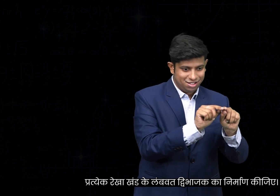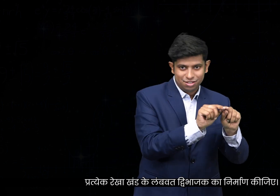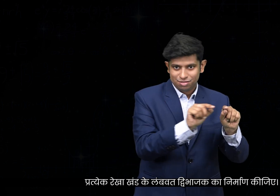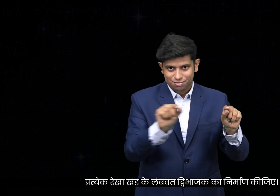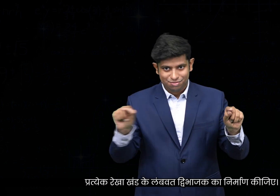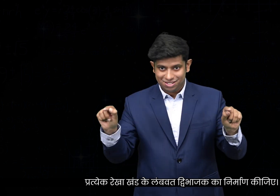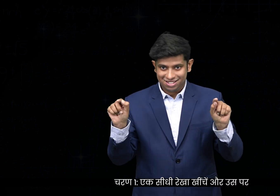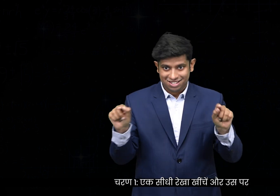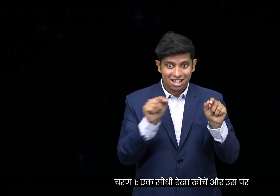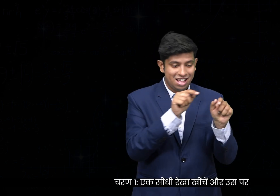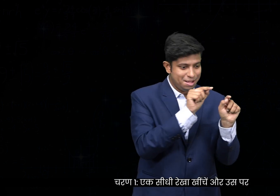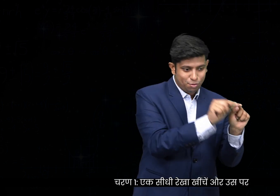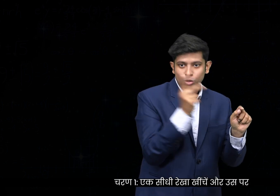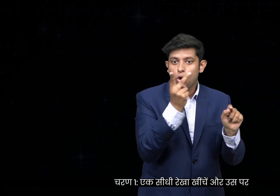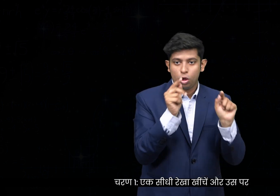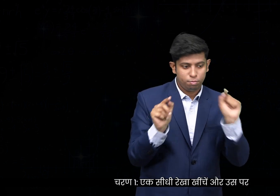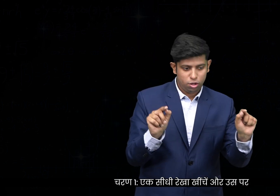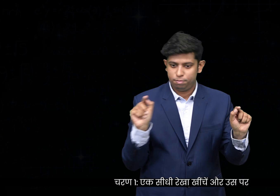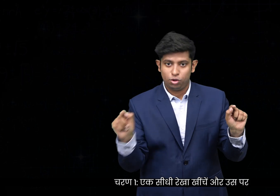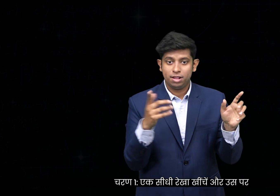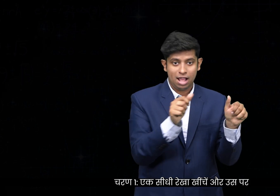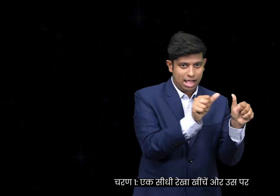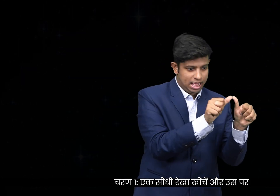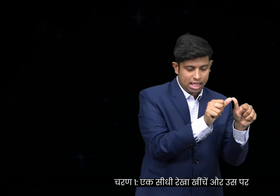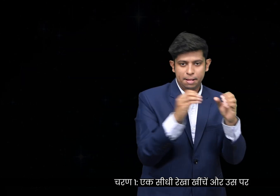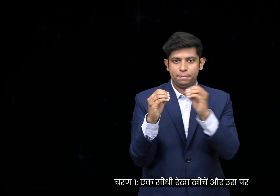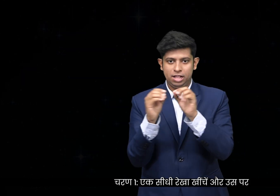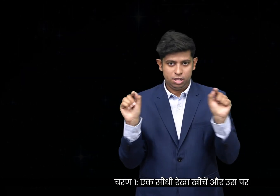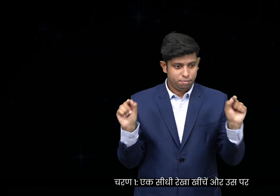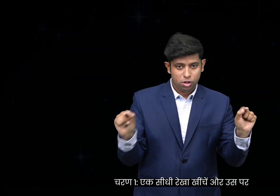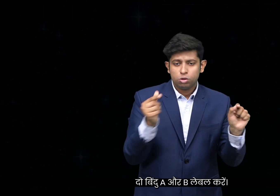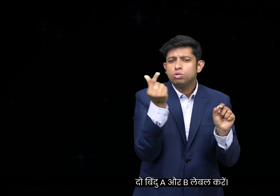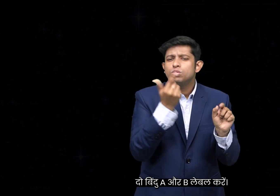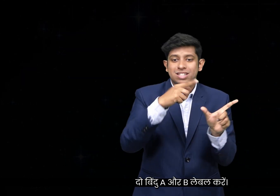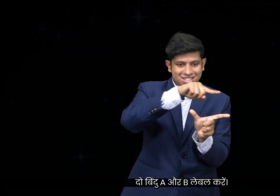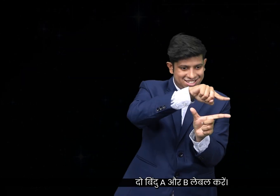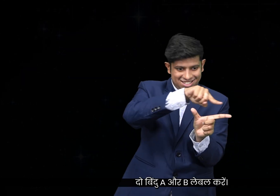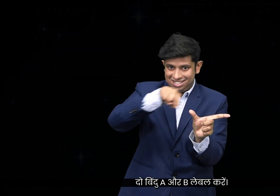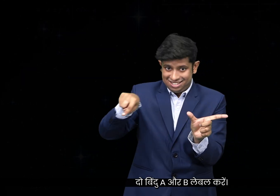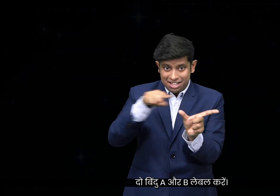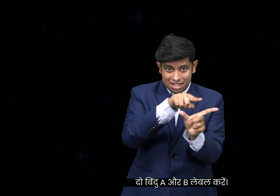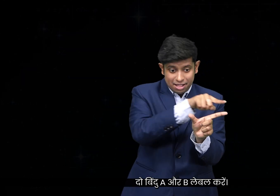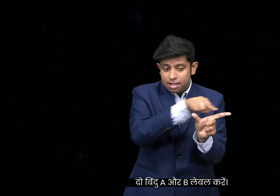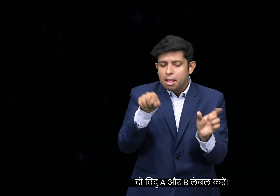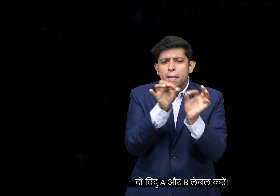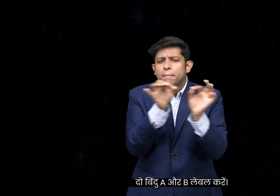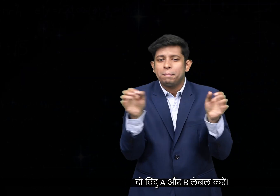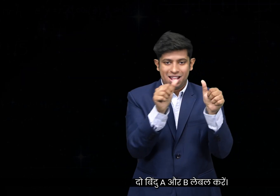निर्माण कीजिए। चरण 1, एक सीधी रेखा खींचे और उस पर दो बिंदु A और B लेबल करें।